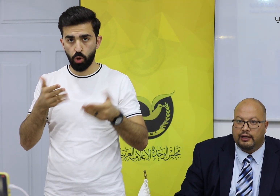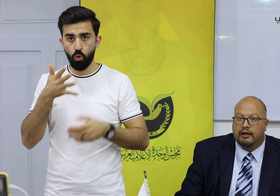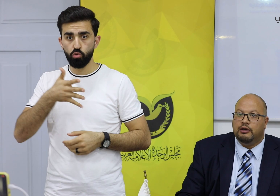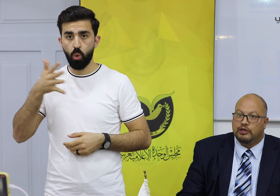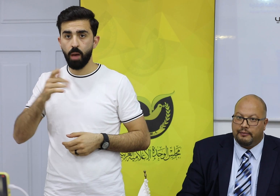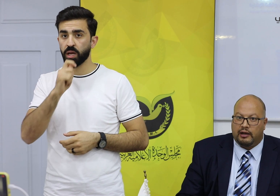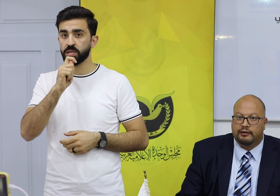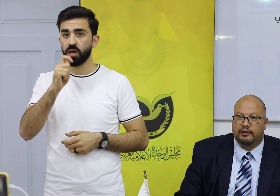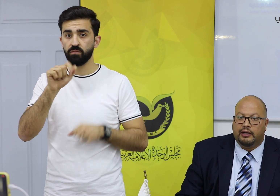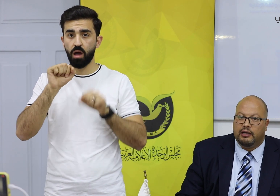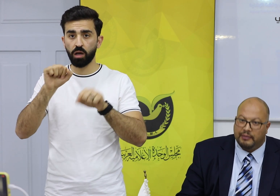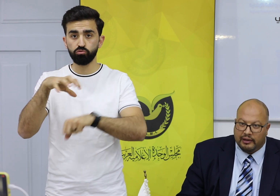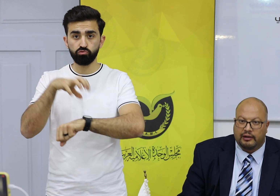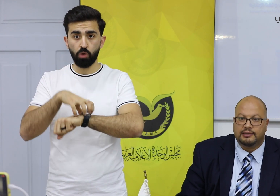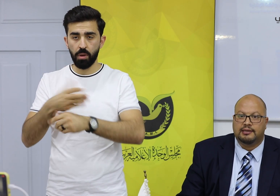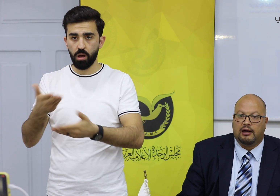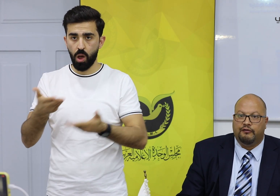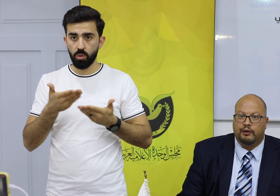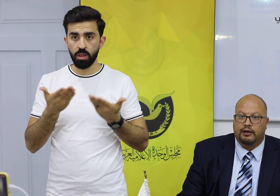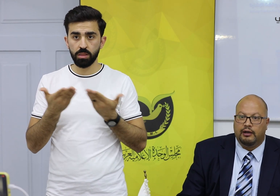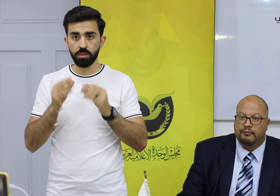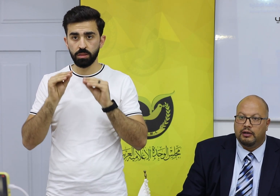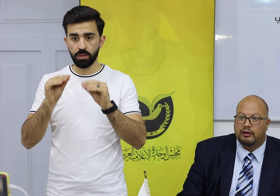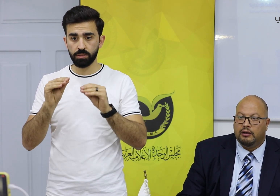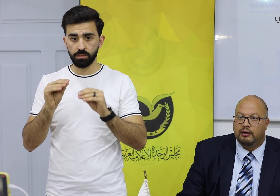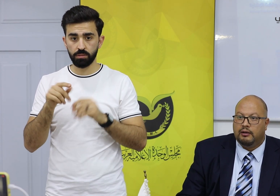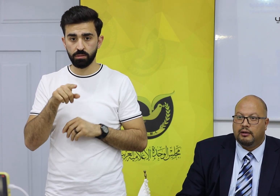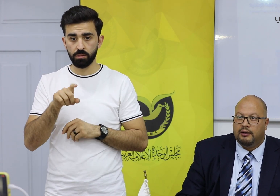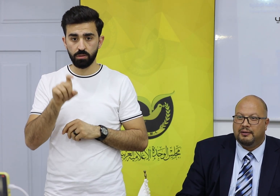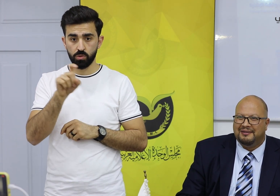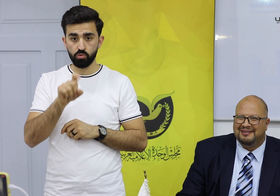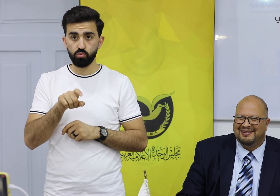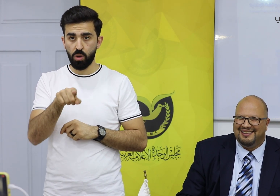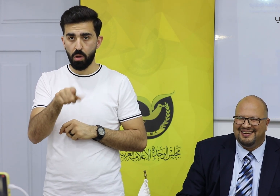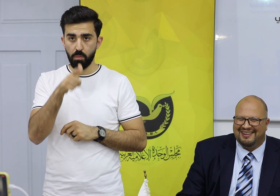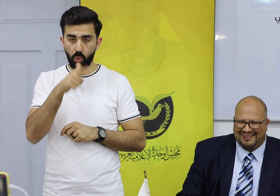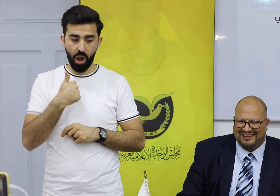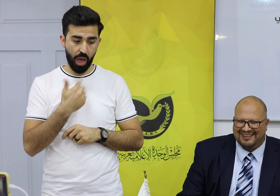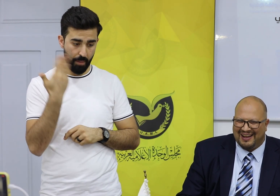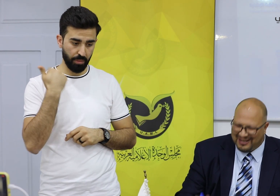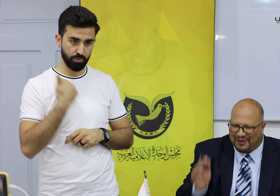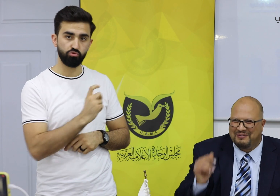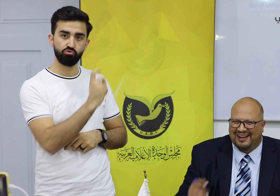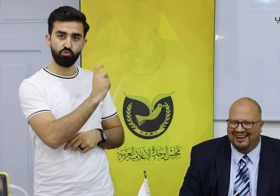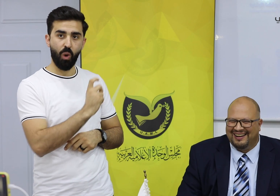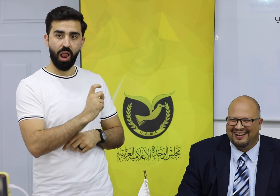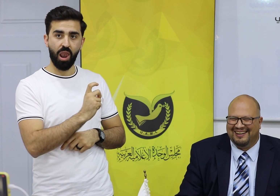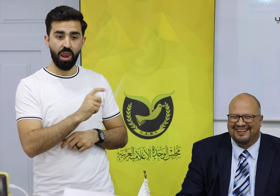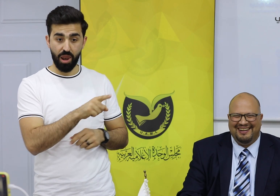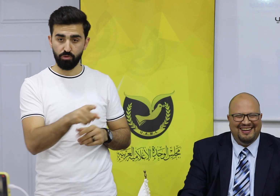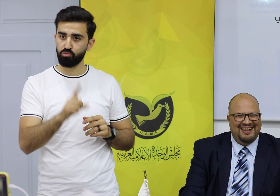الصحافة والإعلام من الجامعات طبعا اللي بتدرس الصحافة والإعلام. هذا سؤال كنت مجهزه.